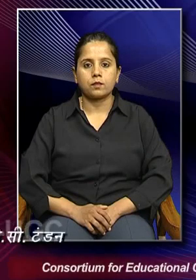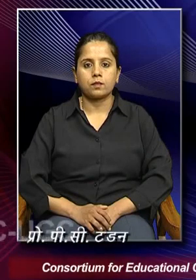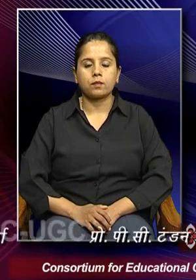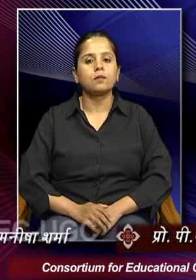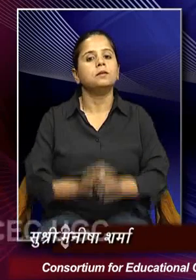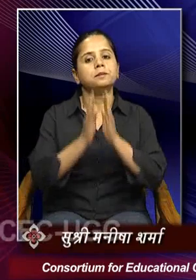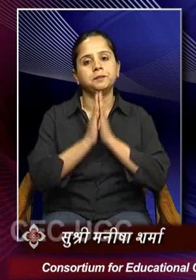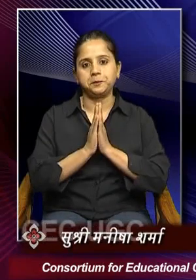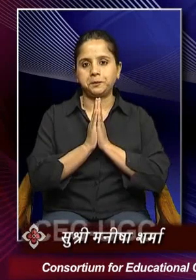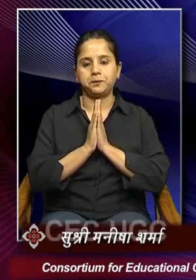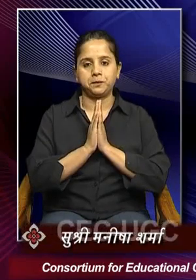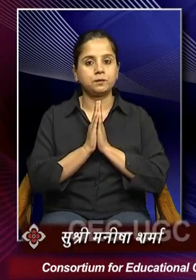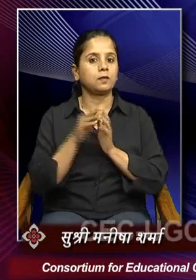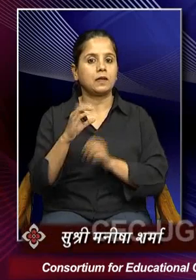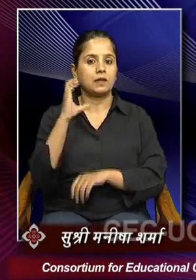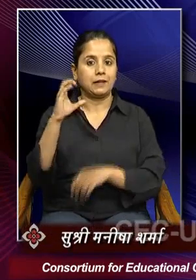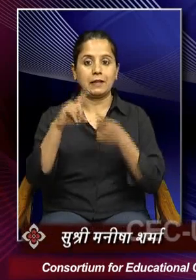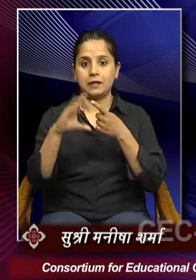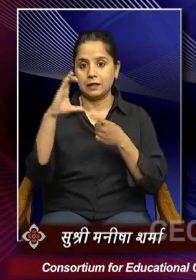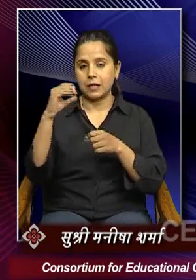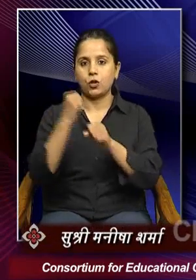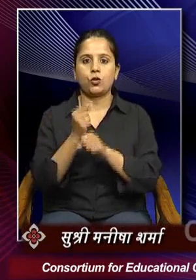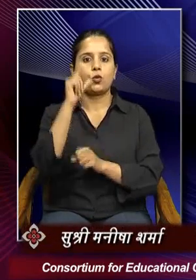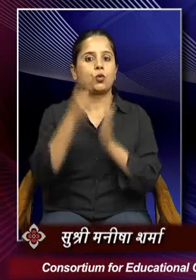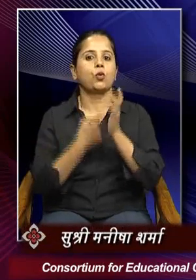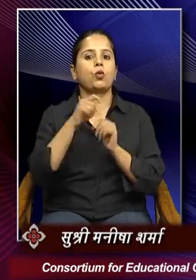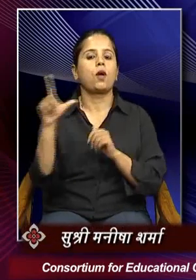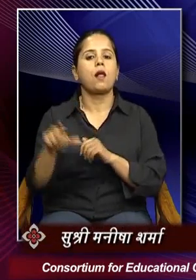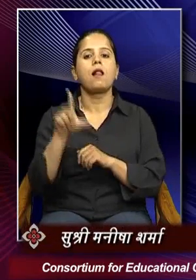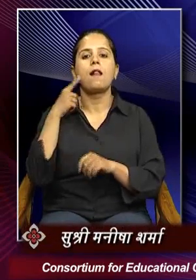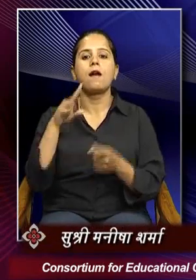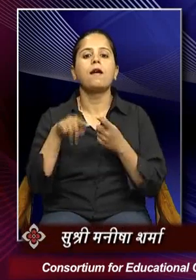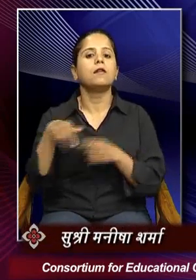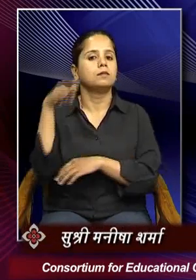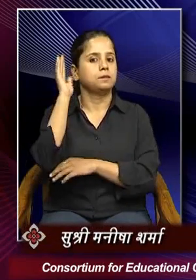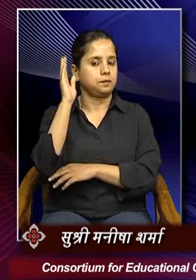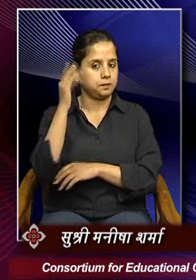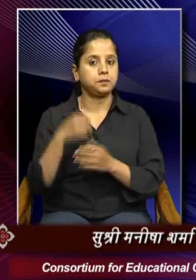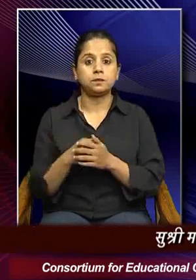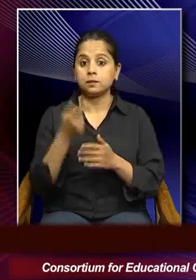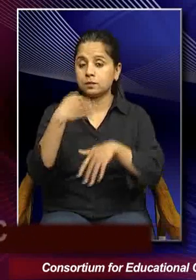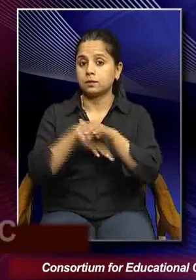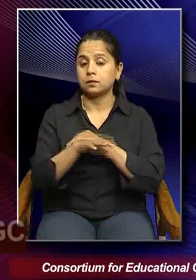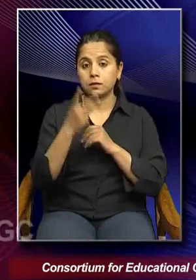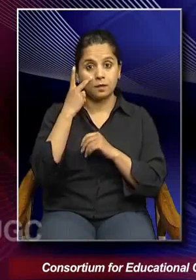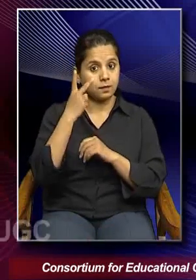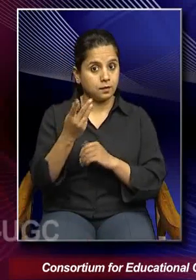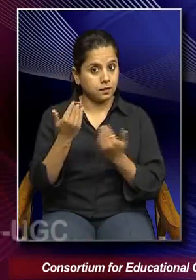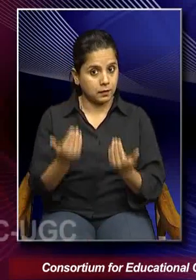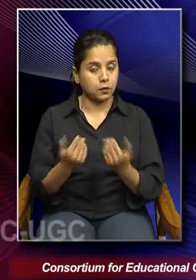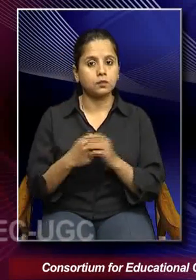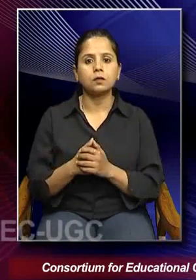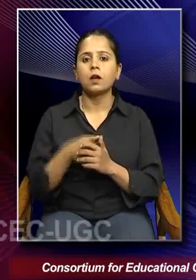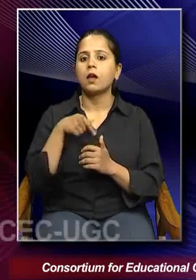नमस्कार सीसी गुरुकुल लाइव लेक्चर संख्या इसके अंतर्गत आज हम